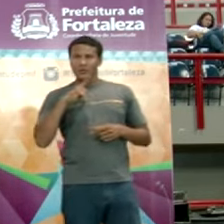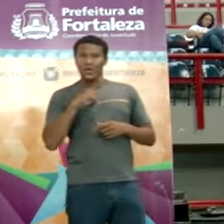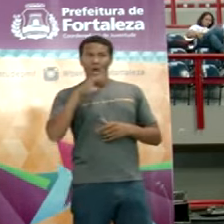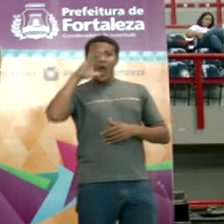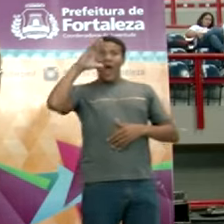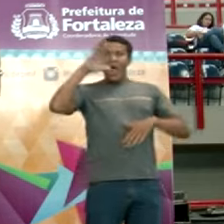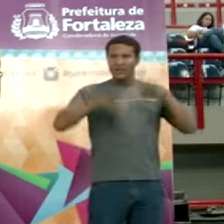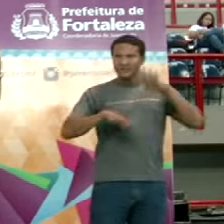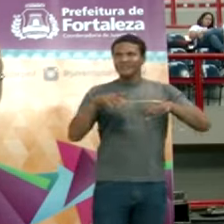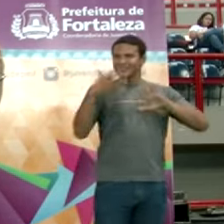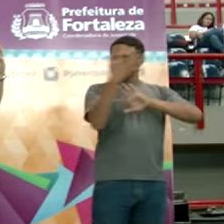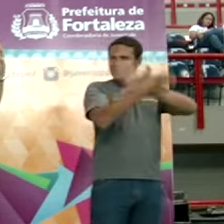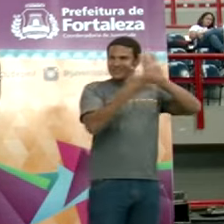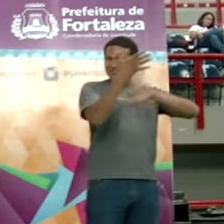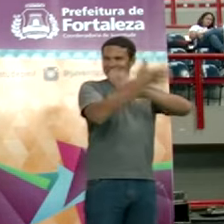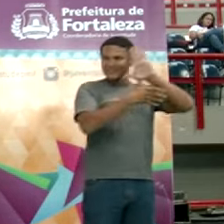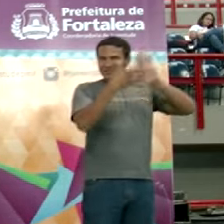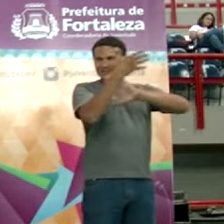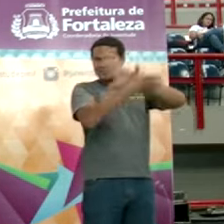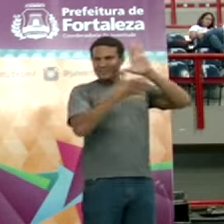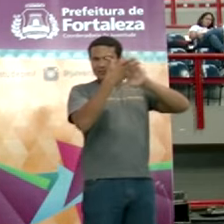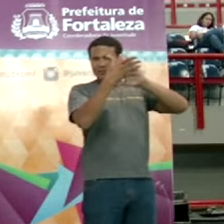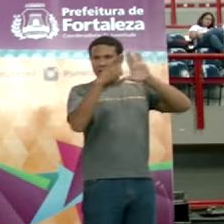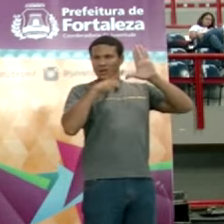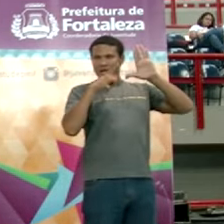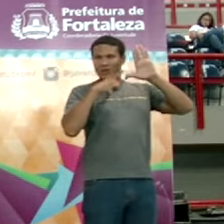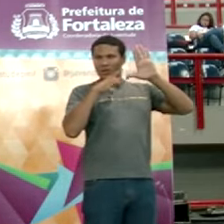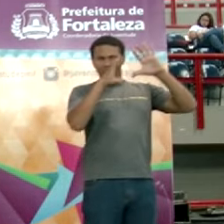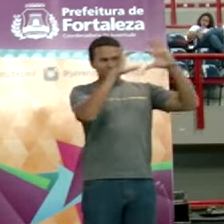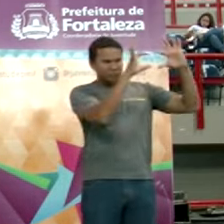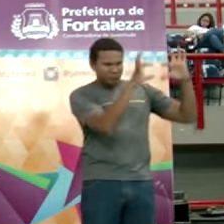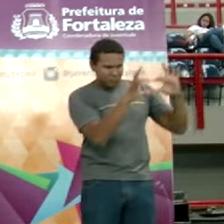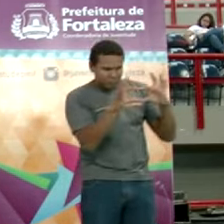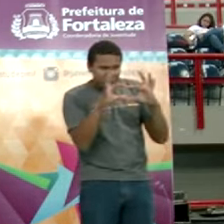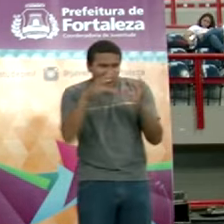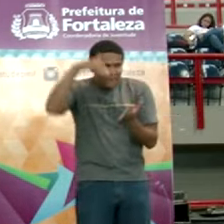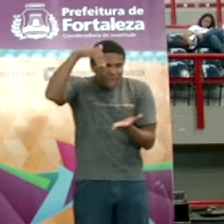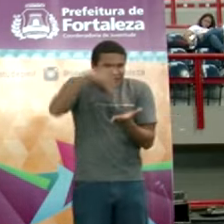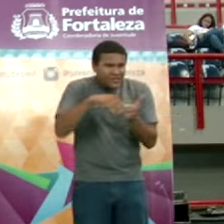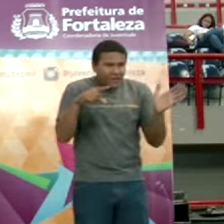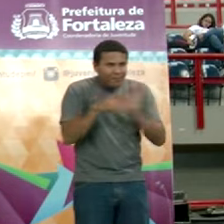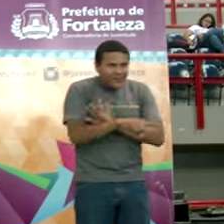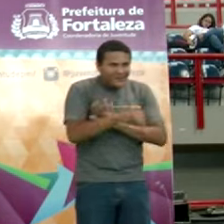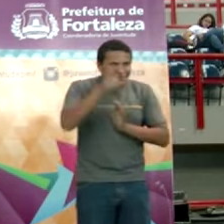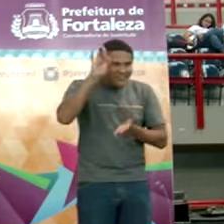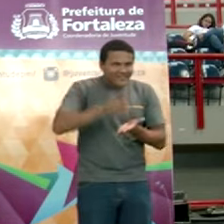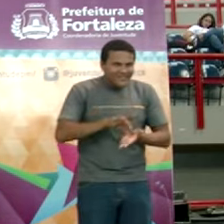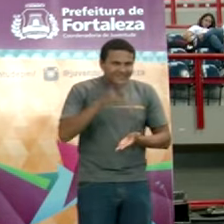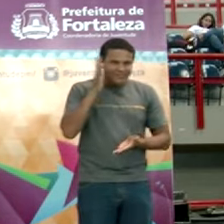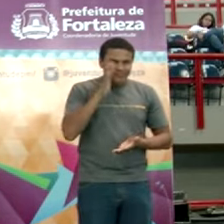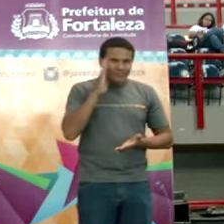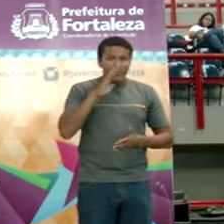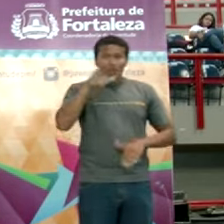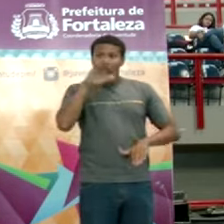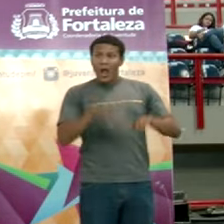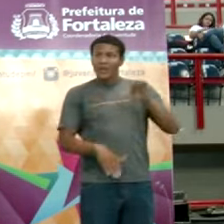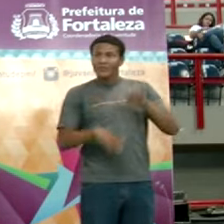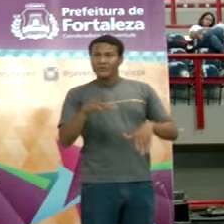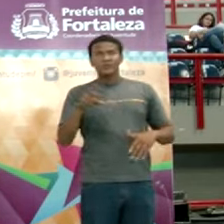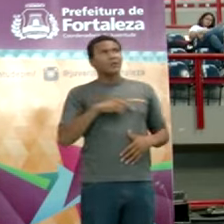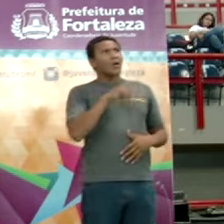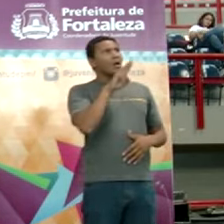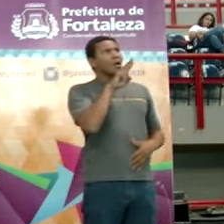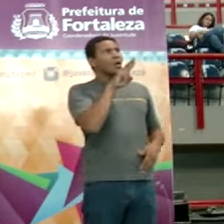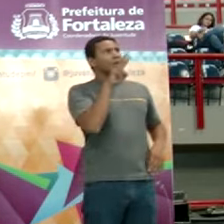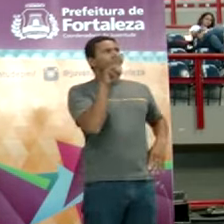texto grande no começo e tem uma pergunta bem pequenininha no final, não é isso? Às vezes, o que está lá no texto